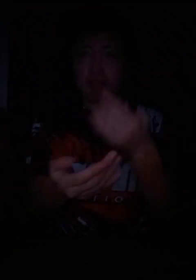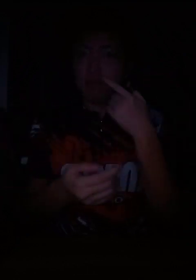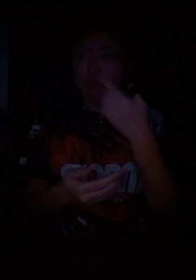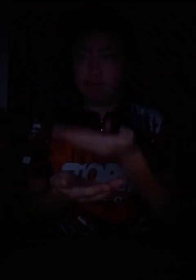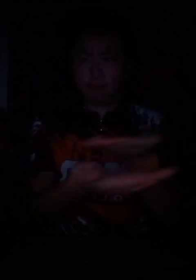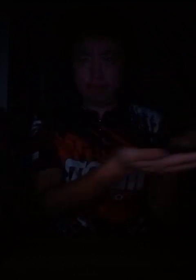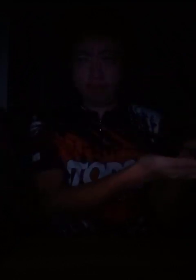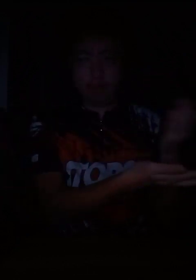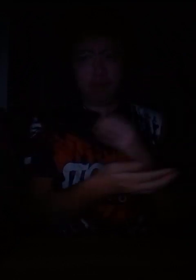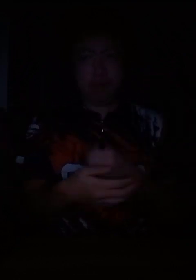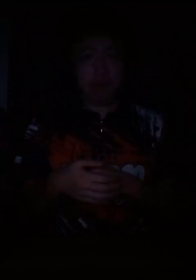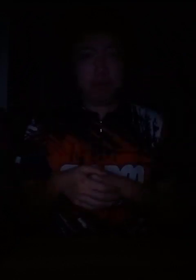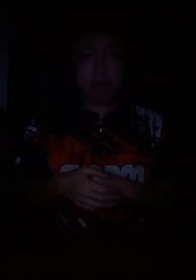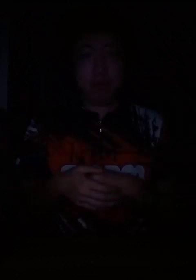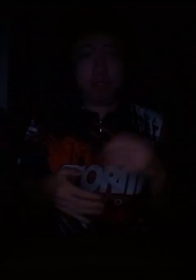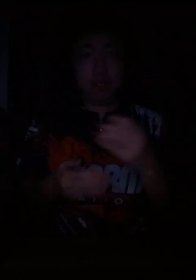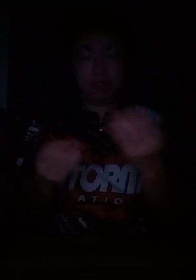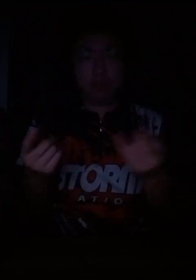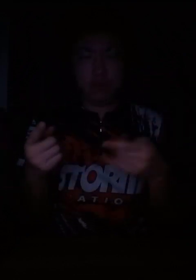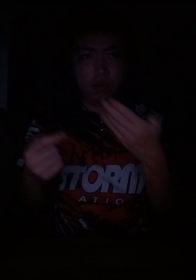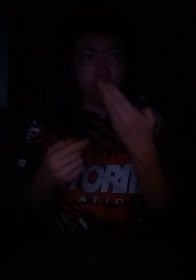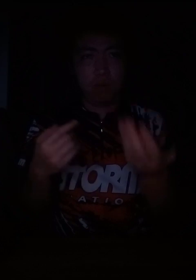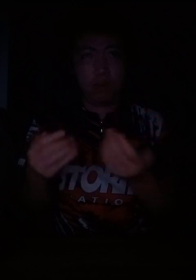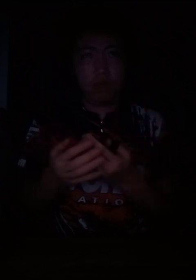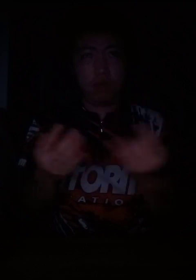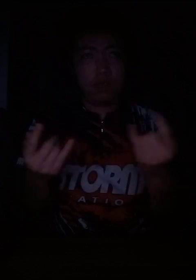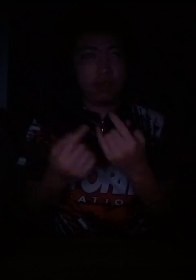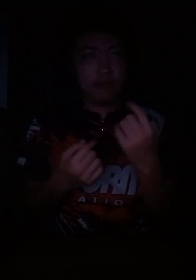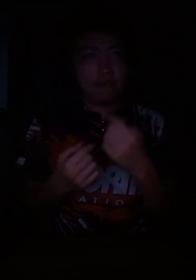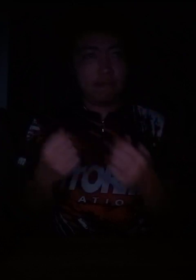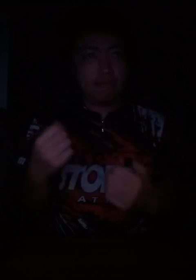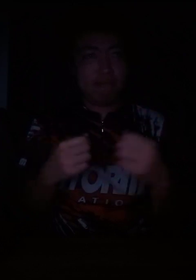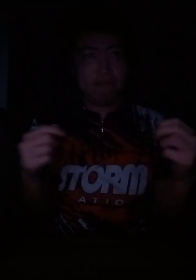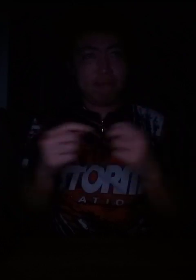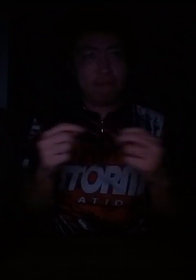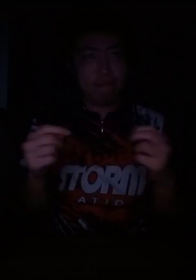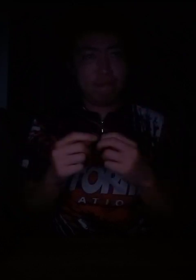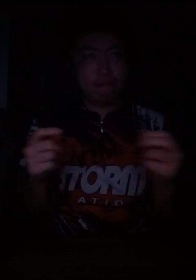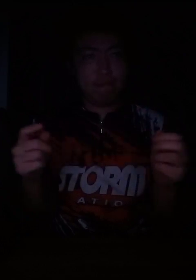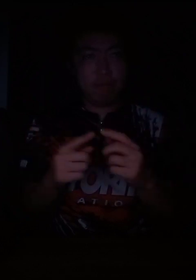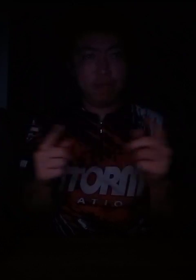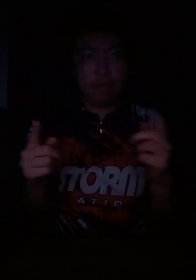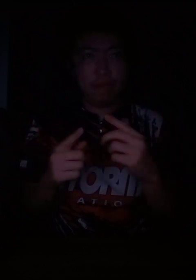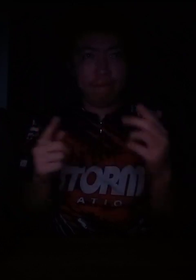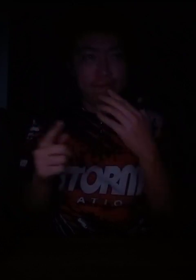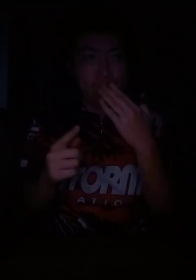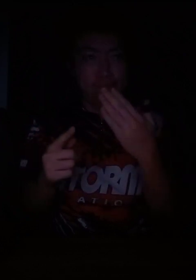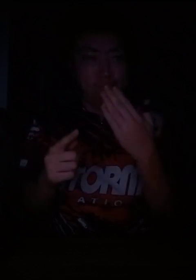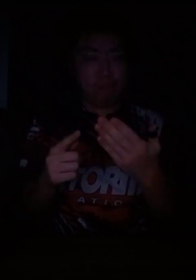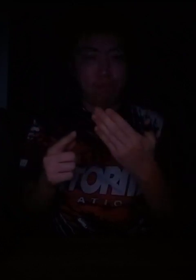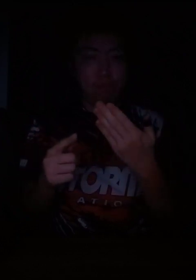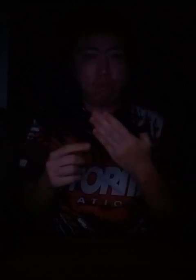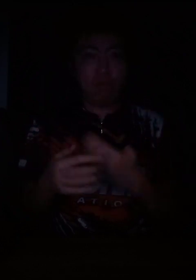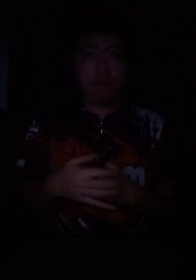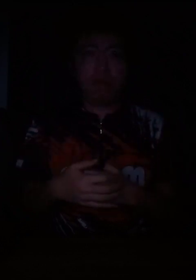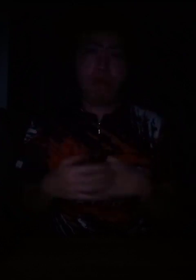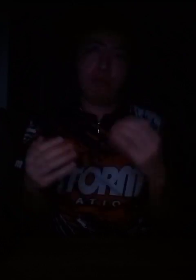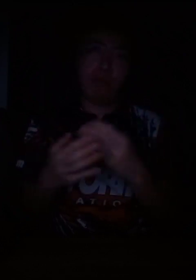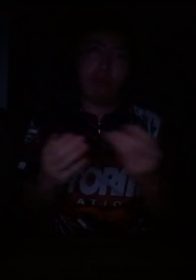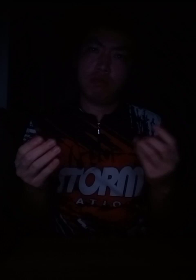전해드리도록 하겠습니다. 먼저 저희가 말씀을 드릴 것은 저희가 차량 접촉사고 피해자 측과 인터뷰를 했습니다만 피해자 측이 노출을